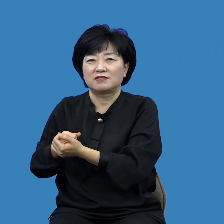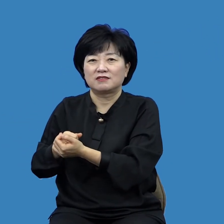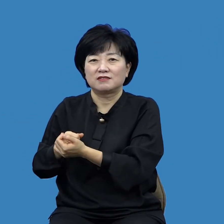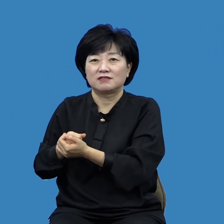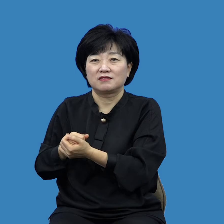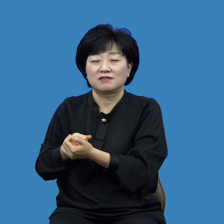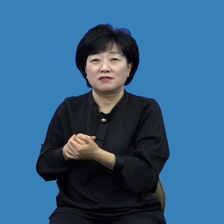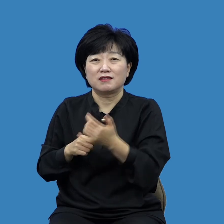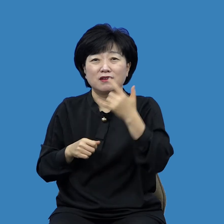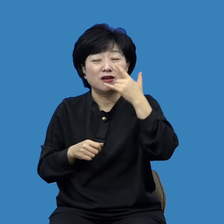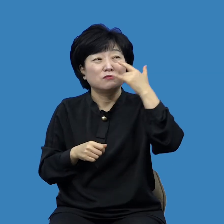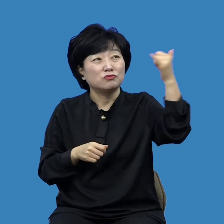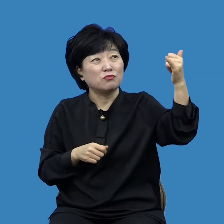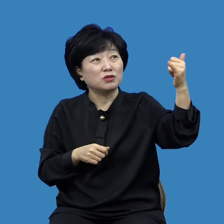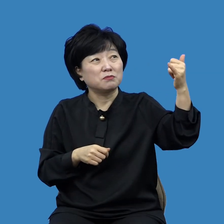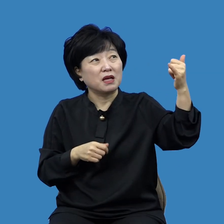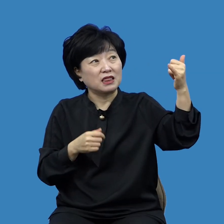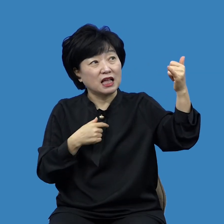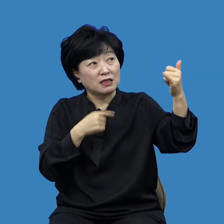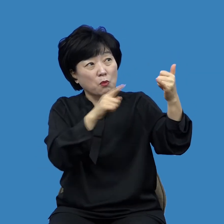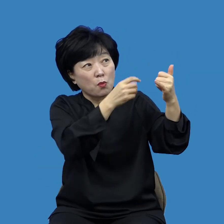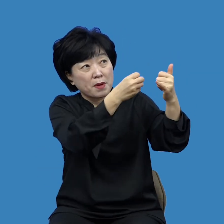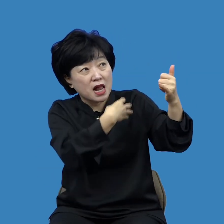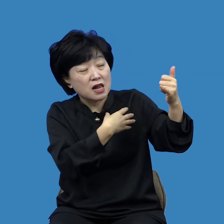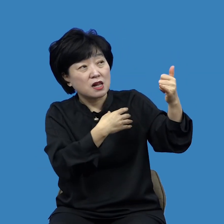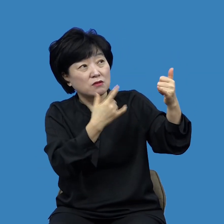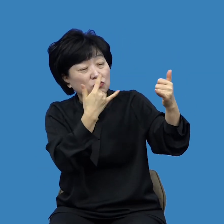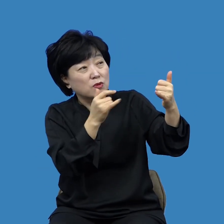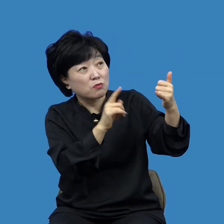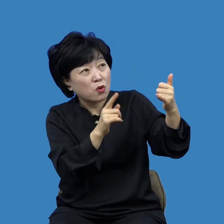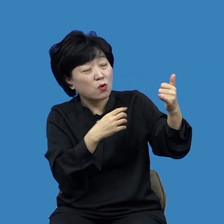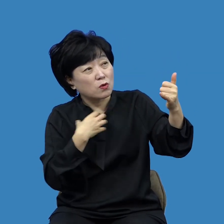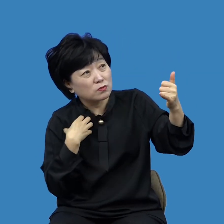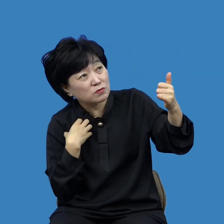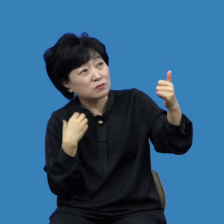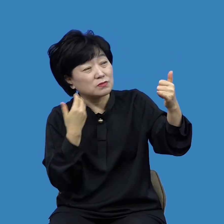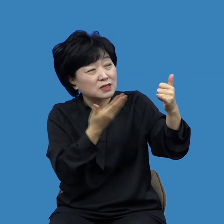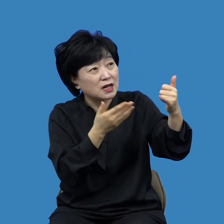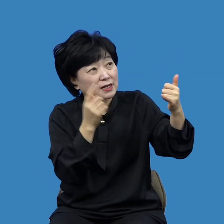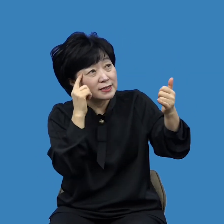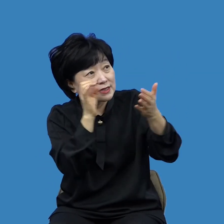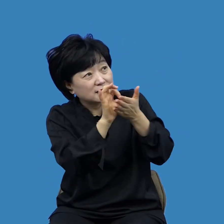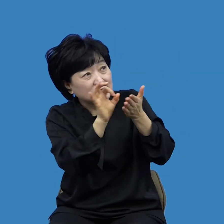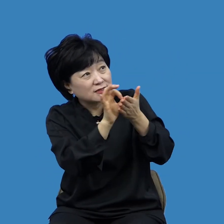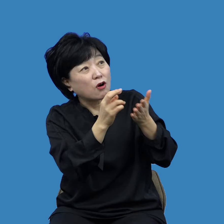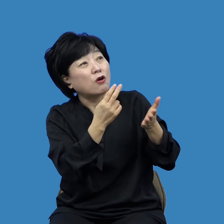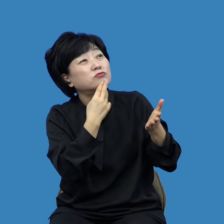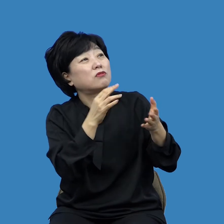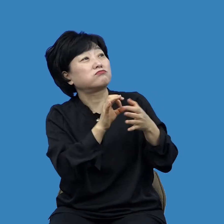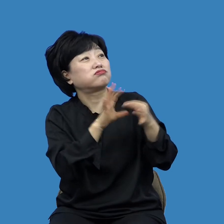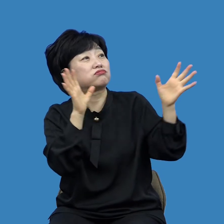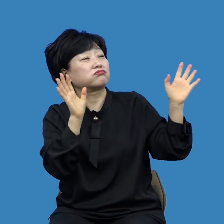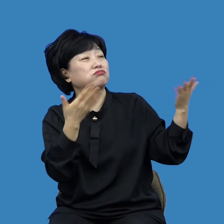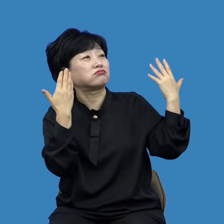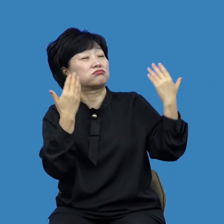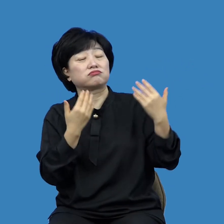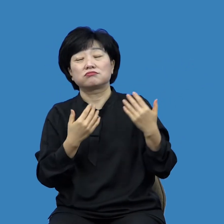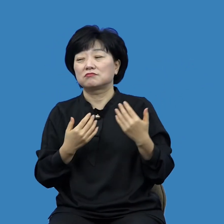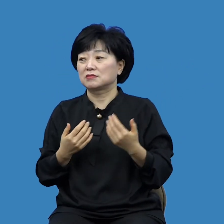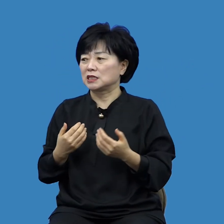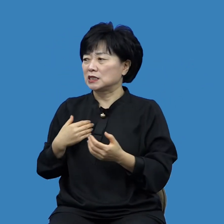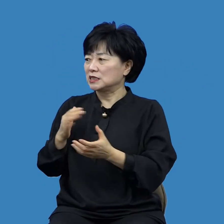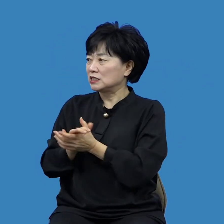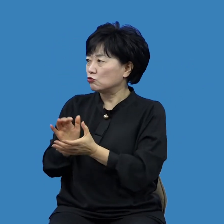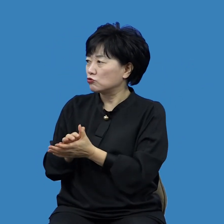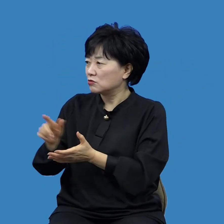그 부모님이 이렇게 하면 부모님이 나에게 뭐라 그러실까? 부모님한테 누가 되지 않을까? 이거 계속 신경 쓰지 않는 사람은 친구들이 뭐라 그럴까? 이 옷